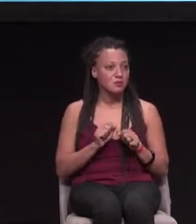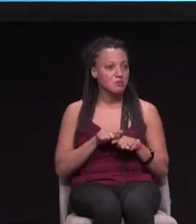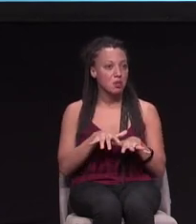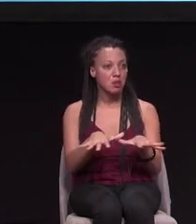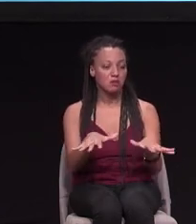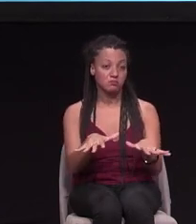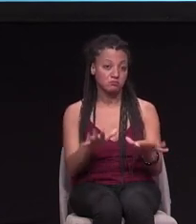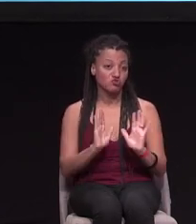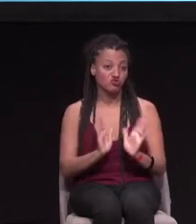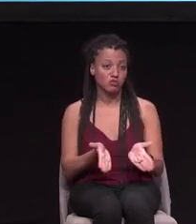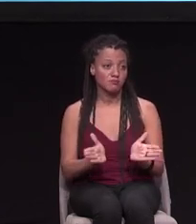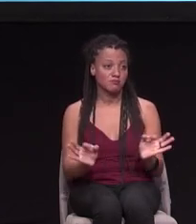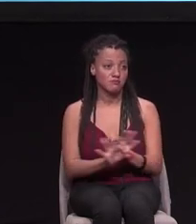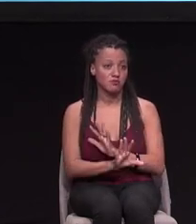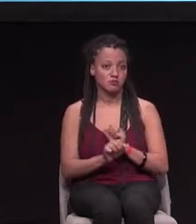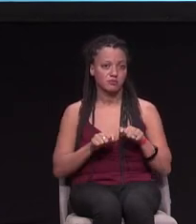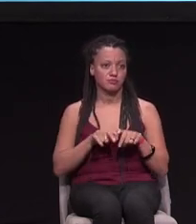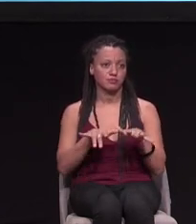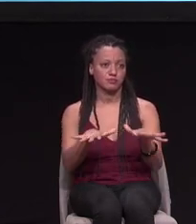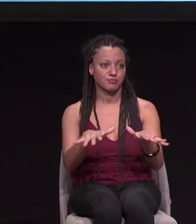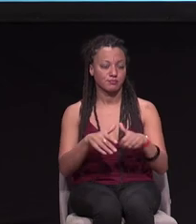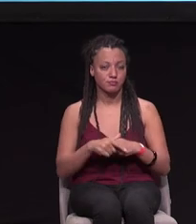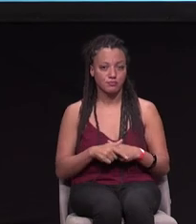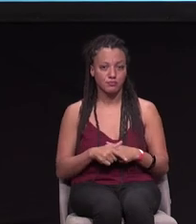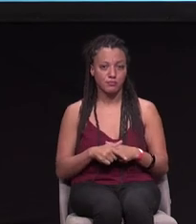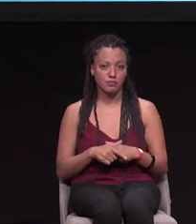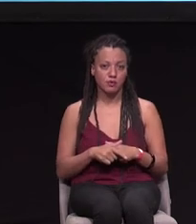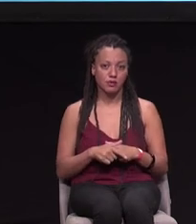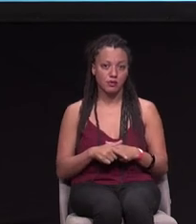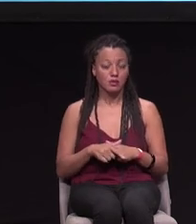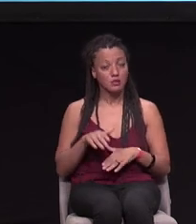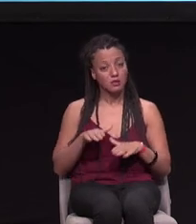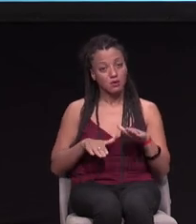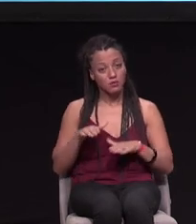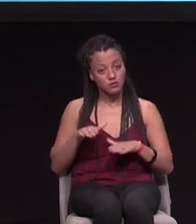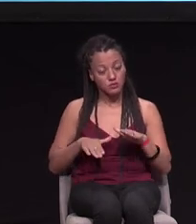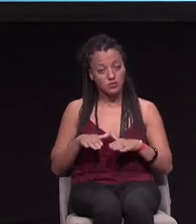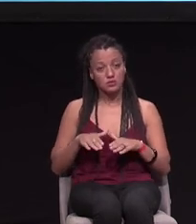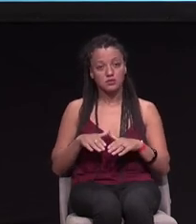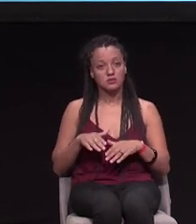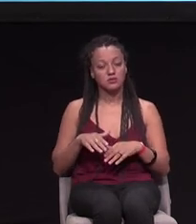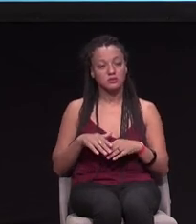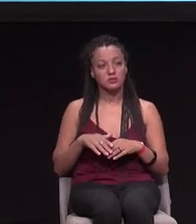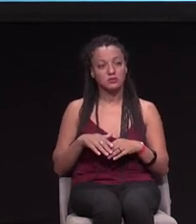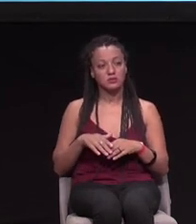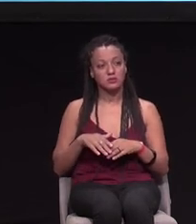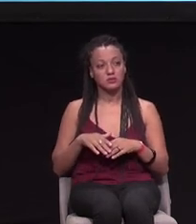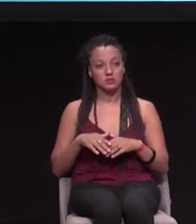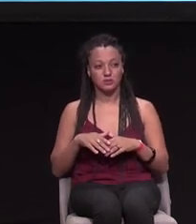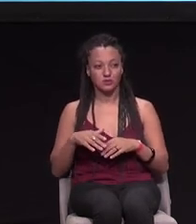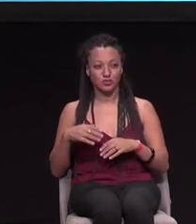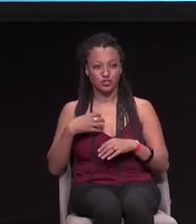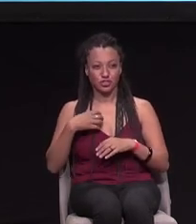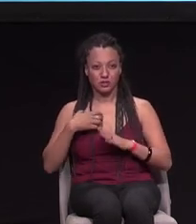uma coisa que está aí né é pode ser que essa matriz ela pode ter